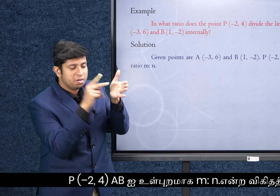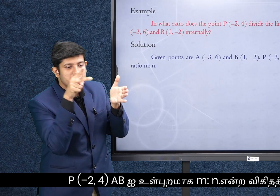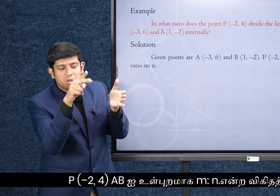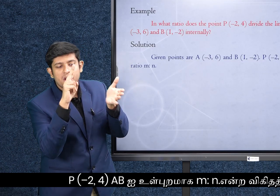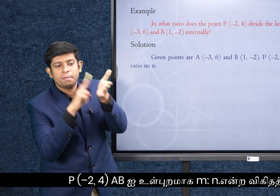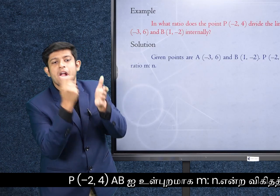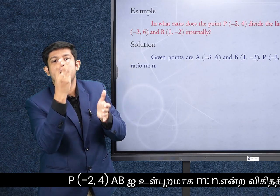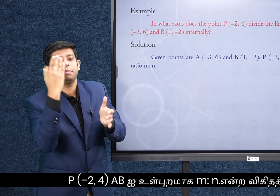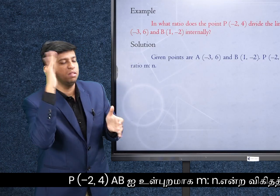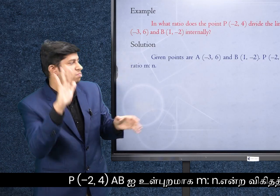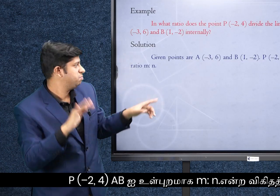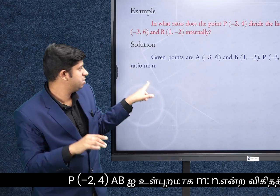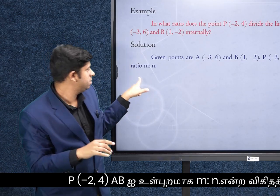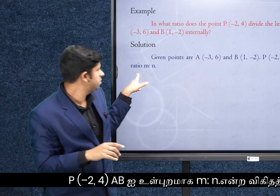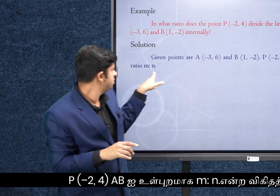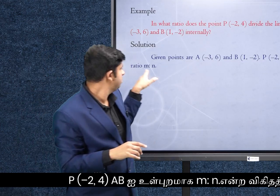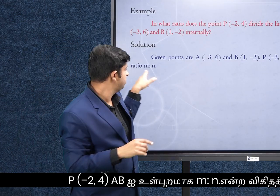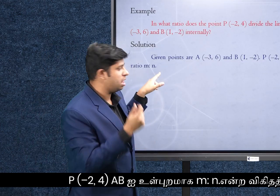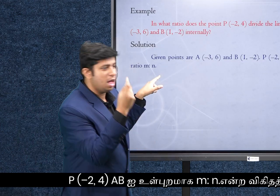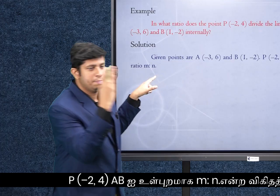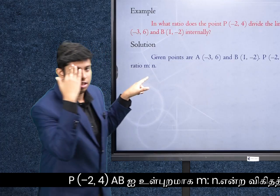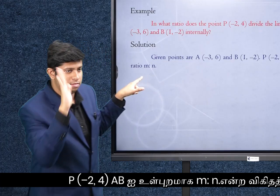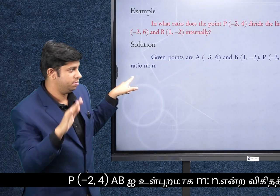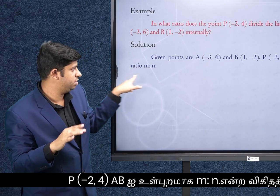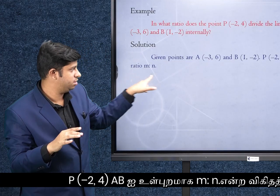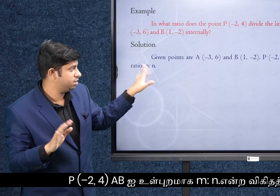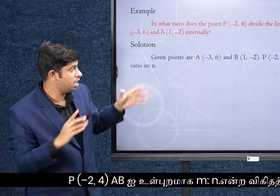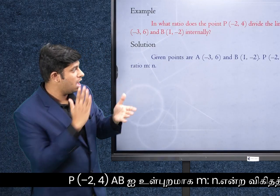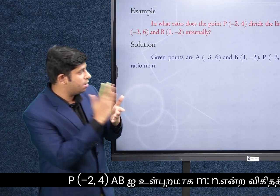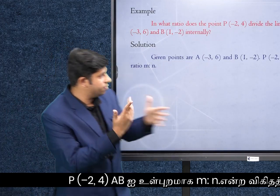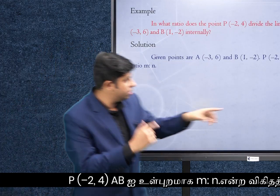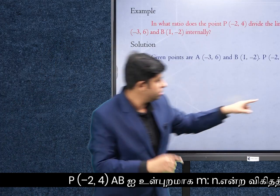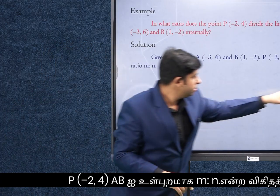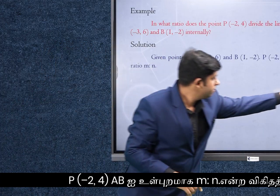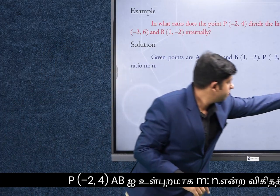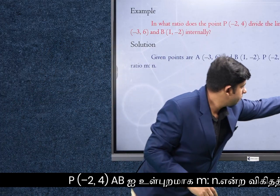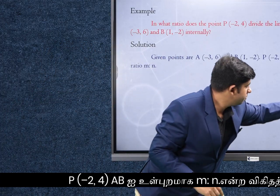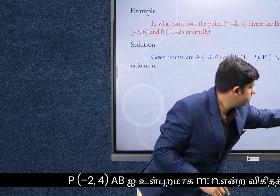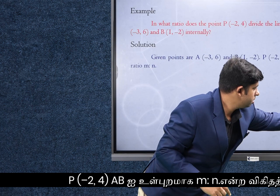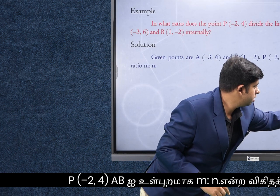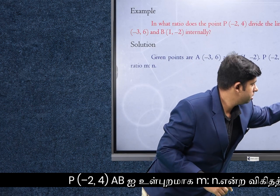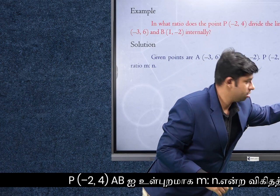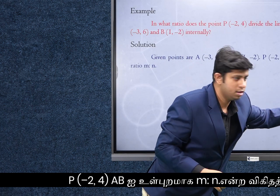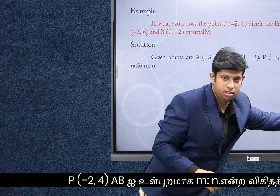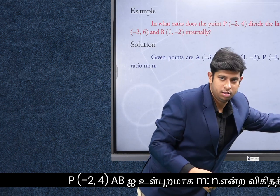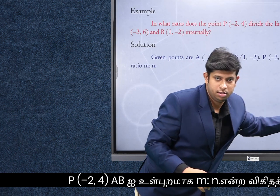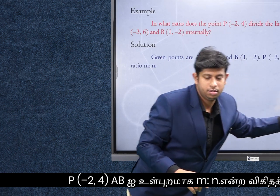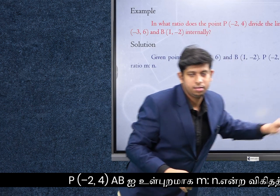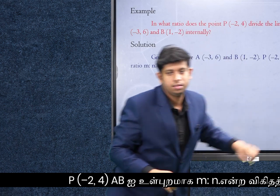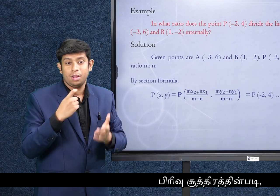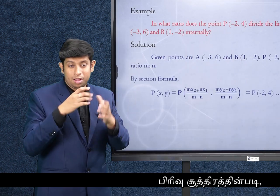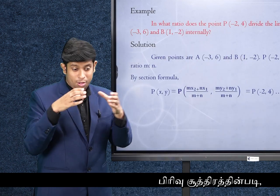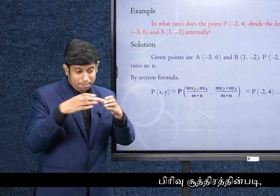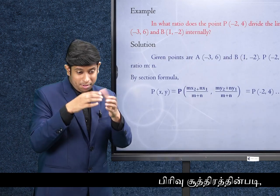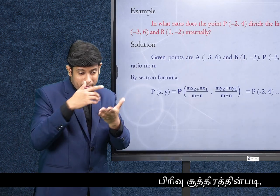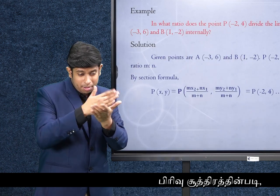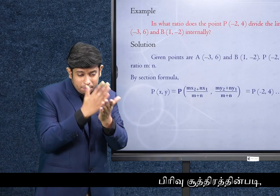4 ஏ பி ஐ உள்புறமாக எம் அரைப்புள்ளி என் என்ற விகிதத்தில் பிரிக்கவும். பிரிவு